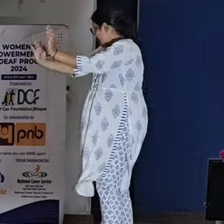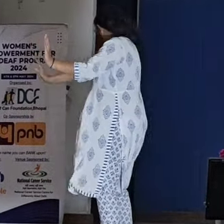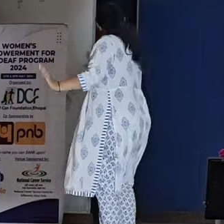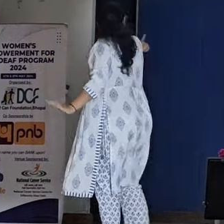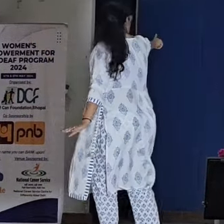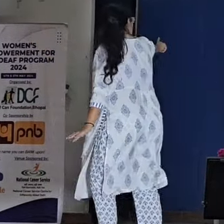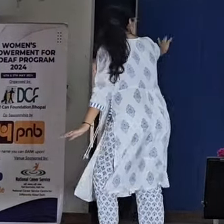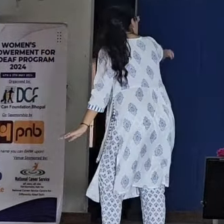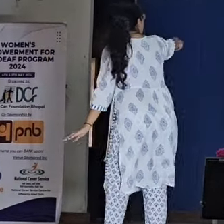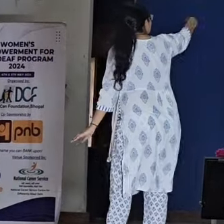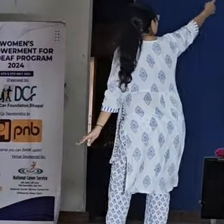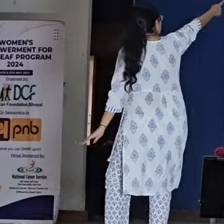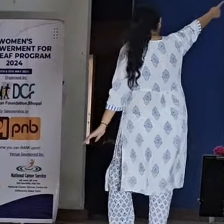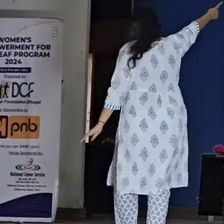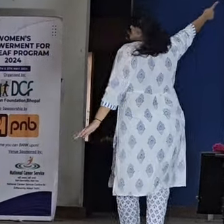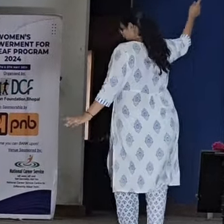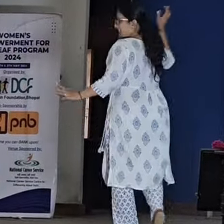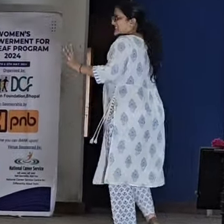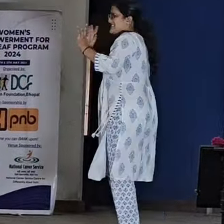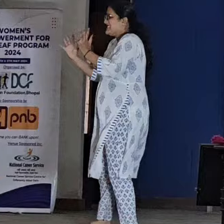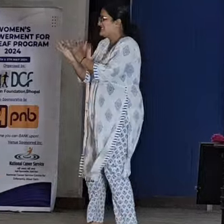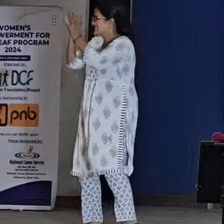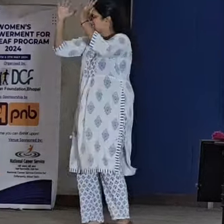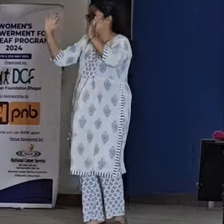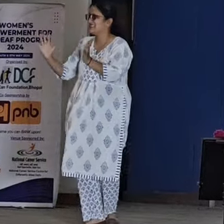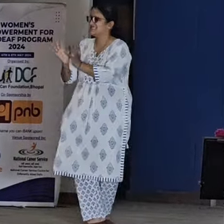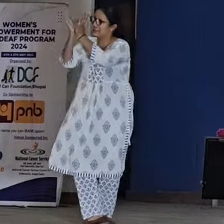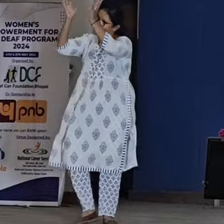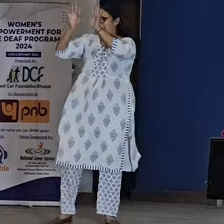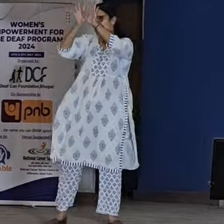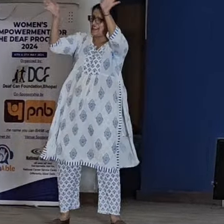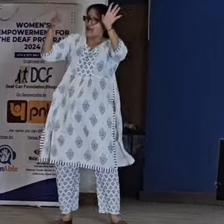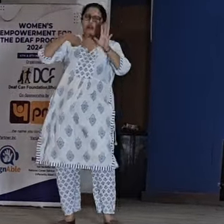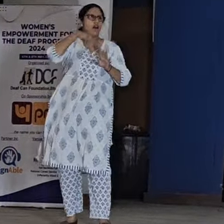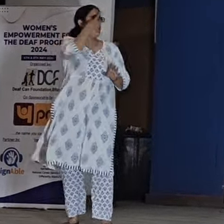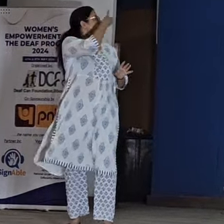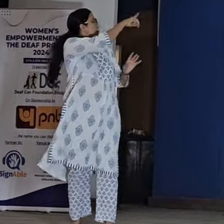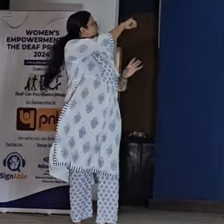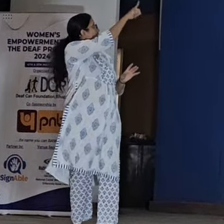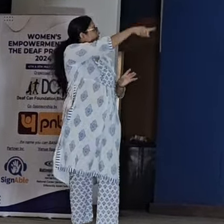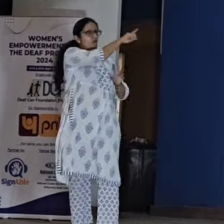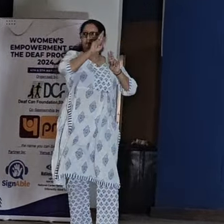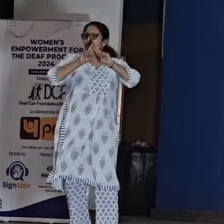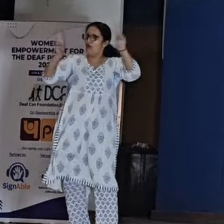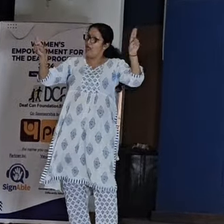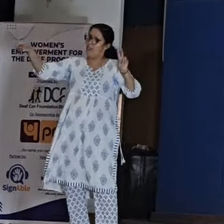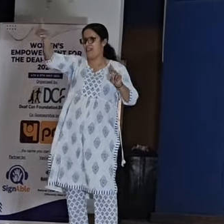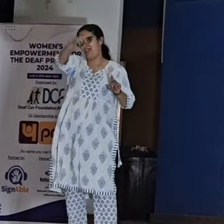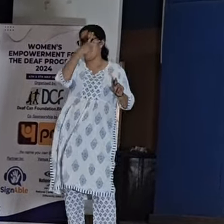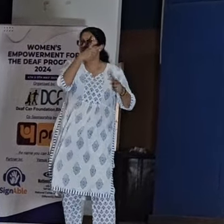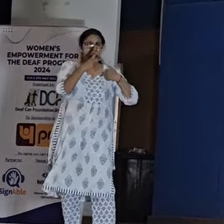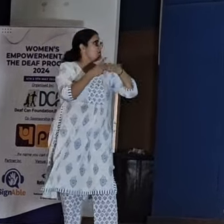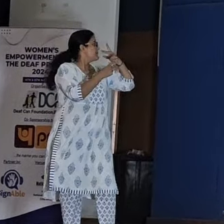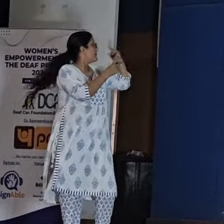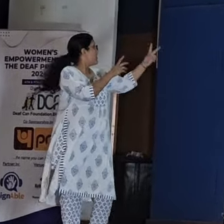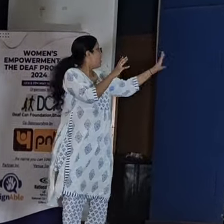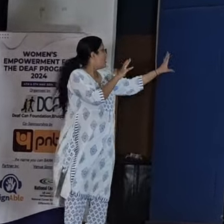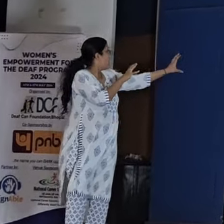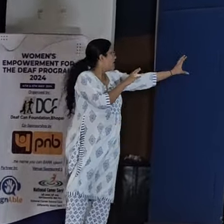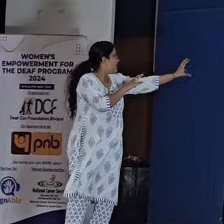जिन लोगों को ये सिंड्रोम रहता है, अशर जिनको रहता है, रेटिनल प्रॉब्लम रहता है जिनको, वो लोग इतना